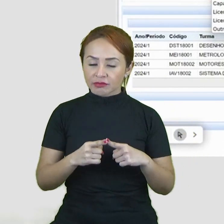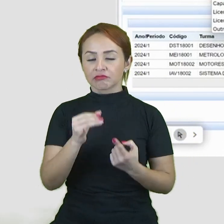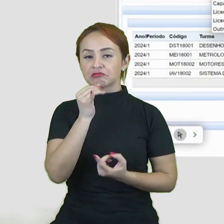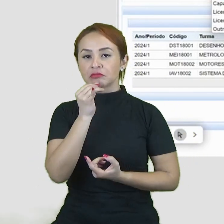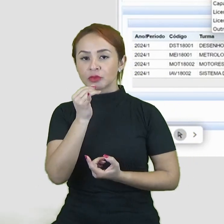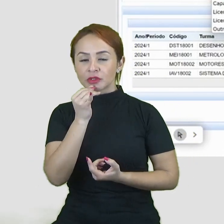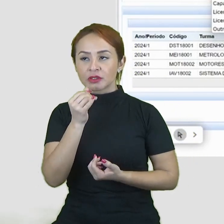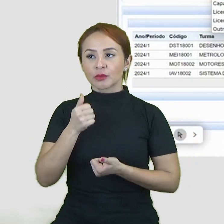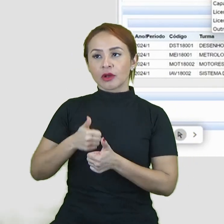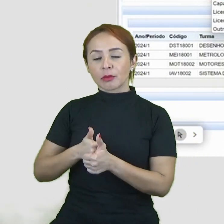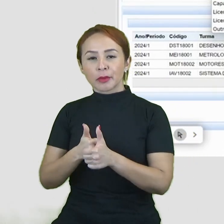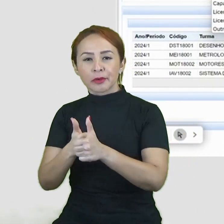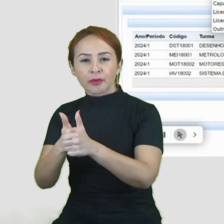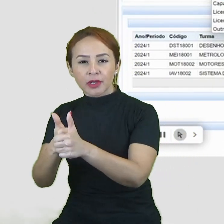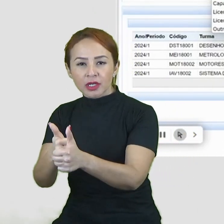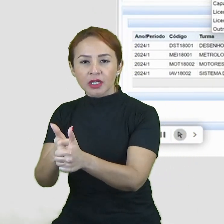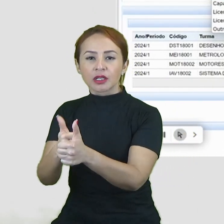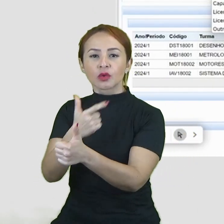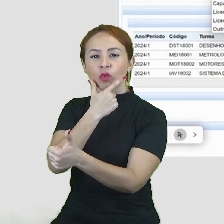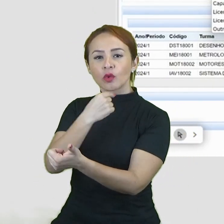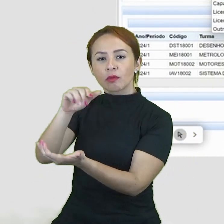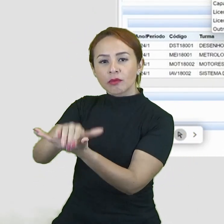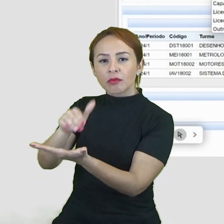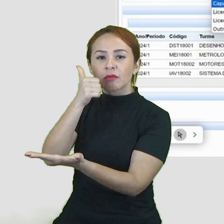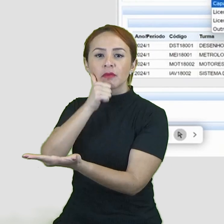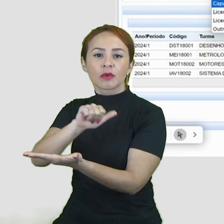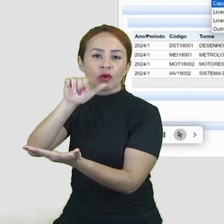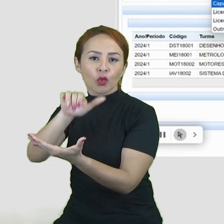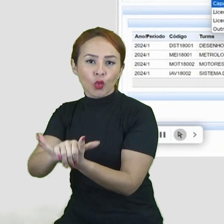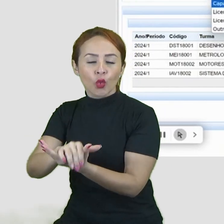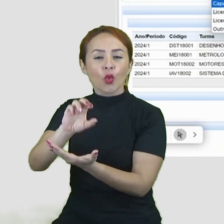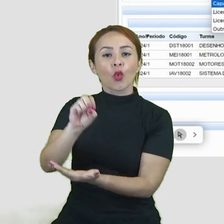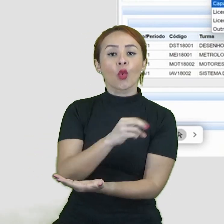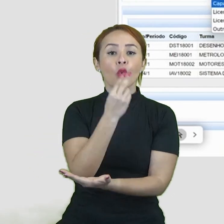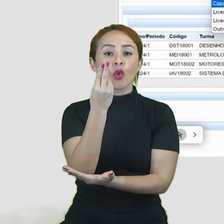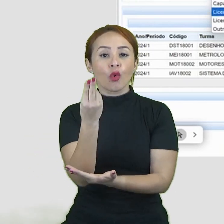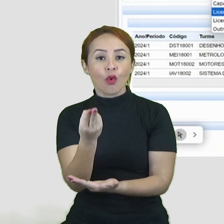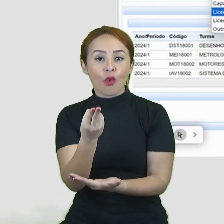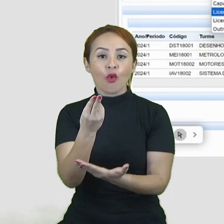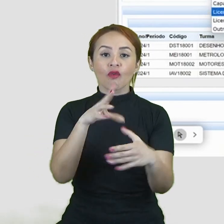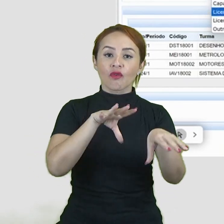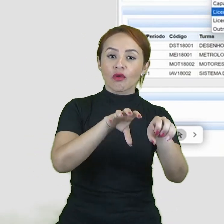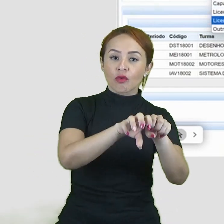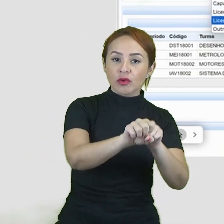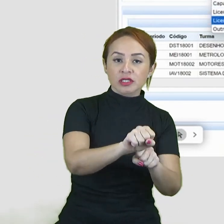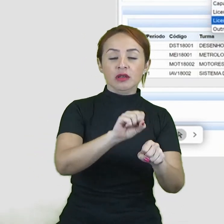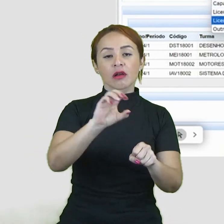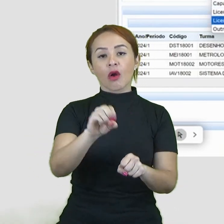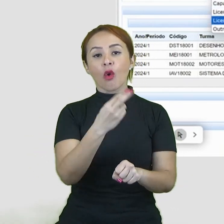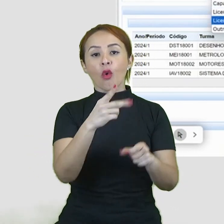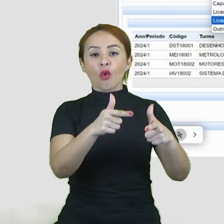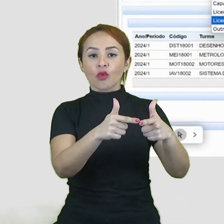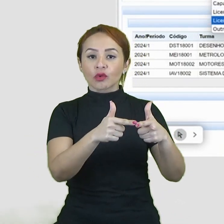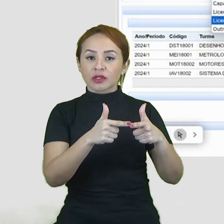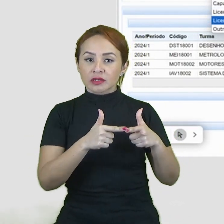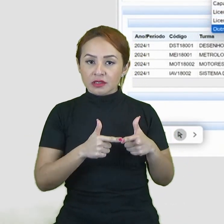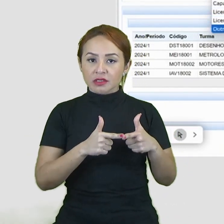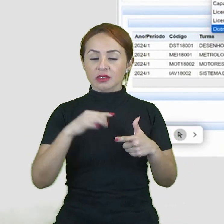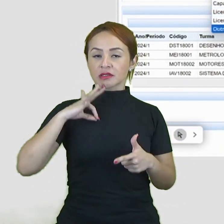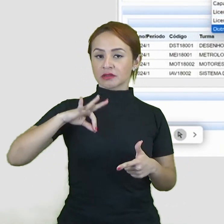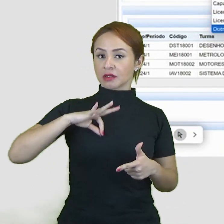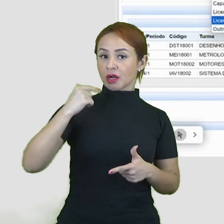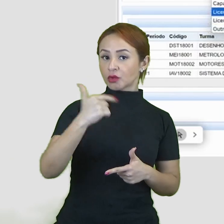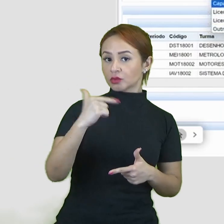afastamento por acompanhamento de cônjuge, capacitação, licença saúde, licença sem vencimentos